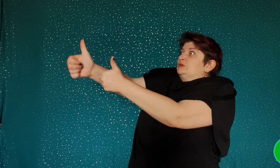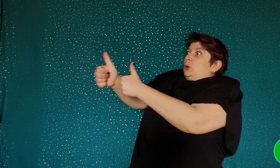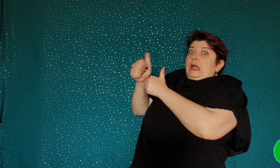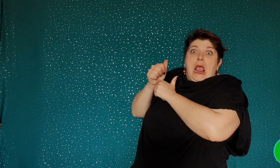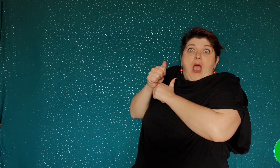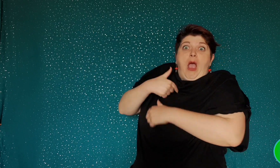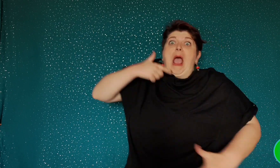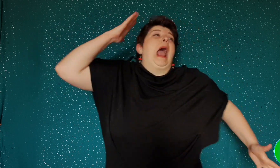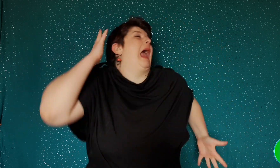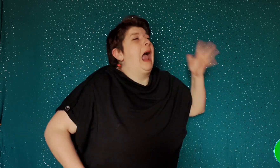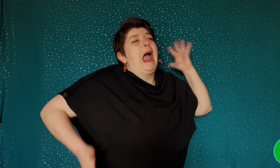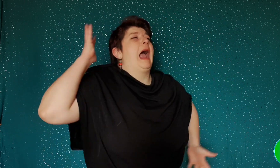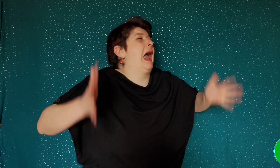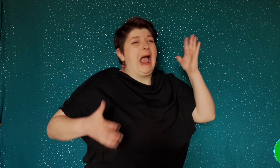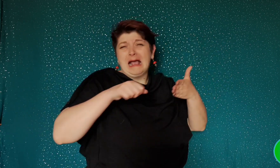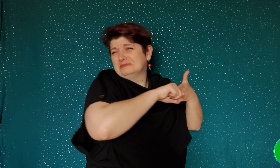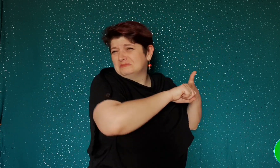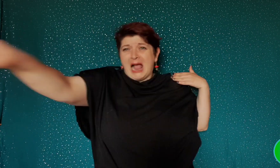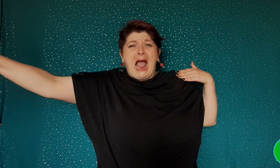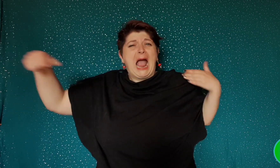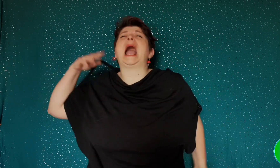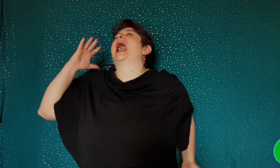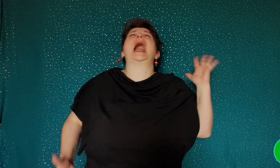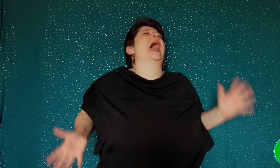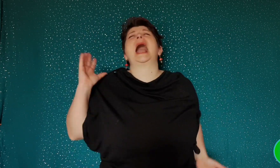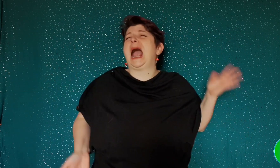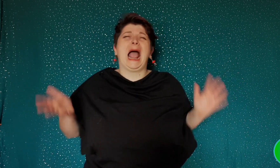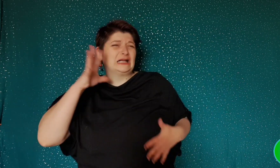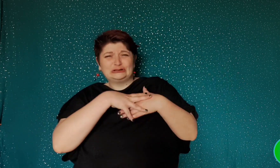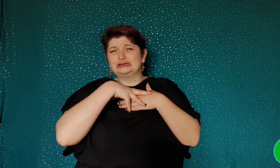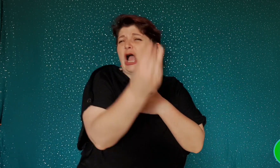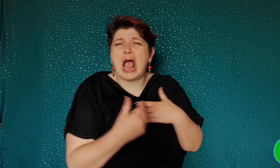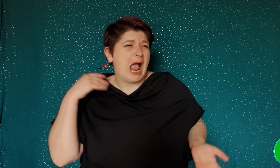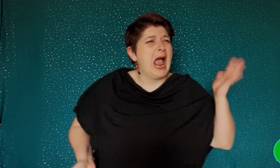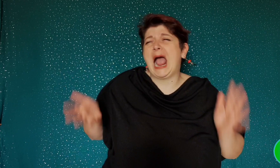Soudain, tous se lancèrent à ma poursuite, je sortis en courant.